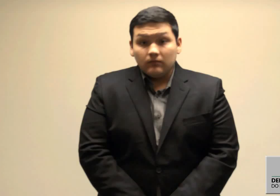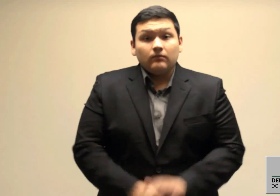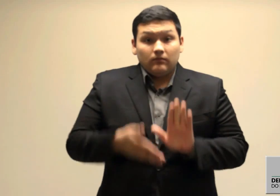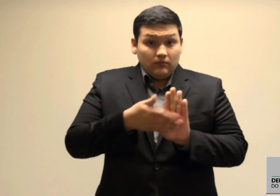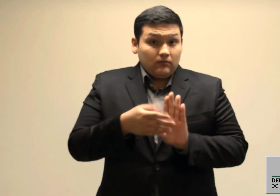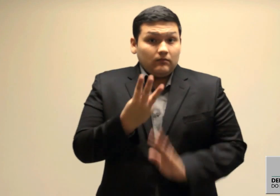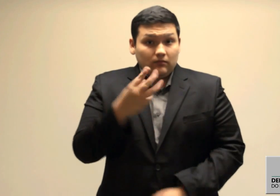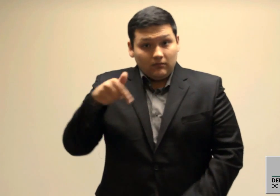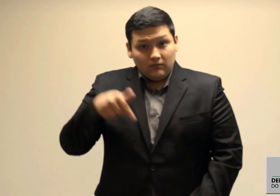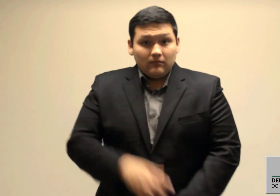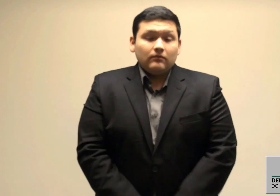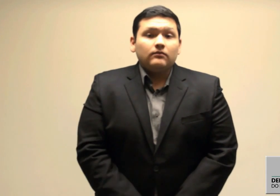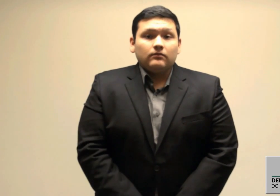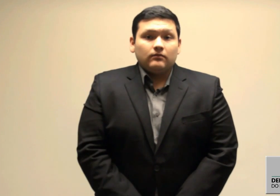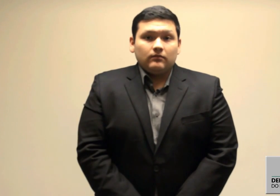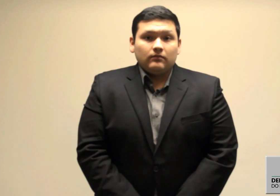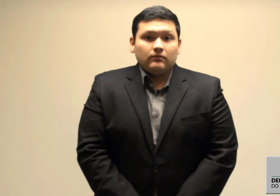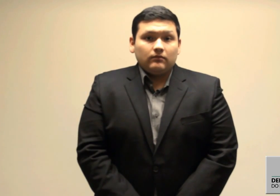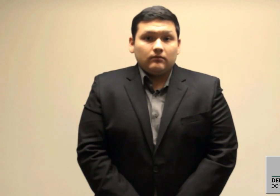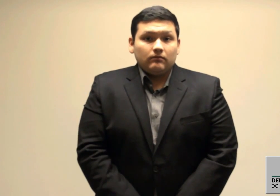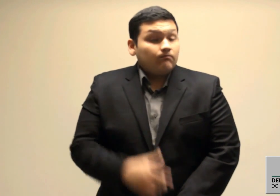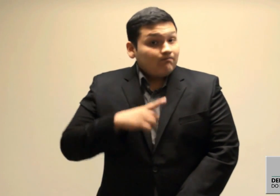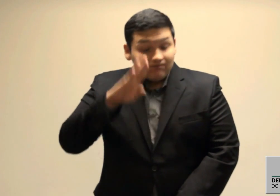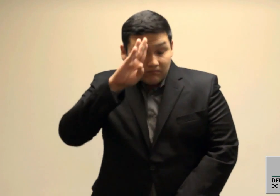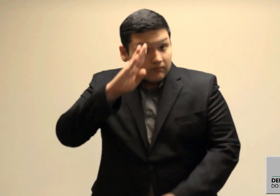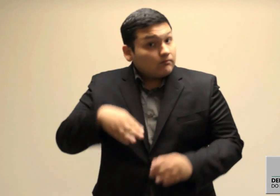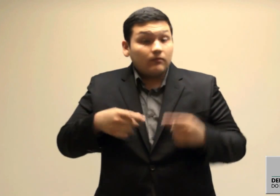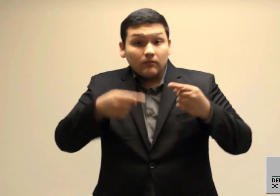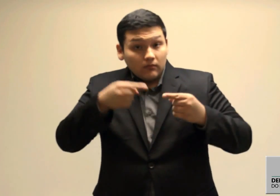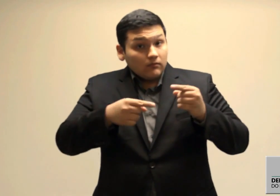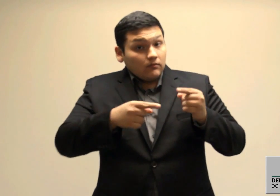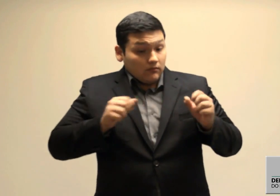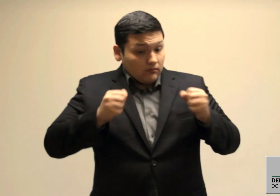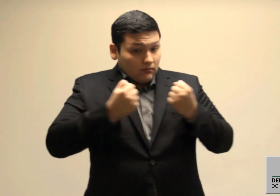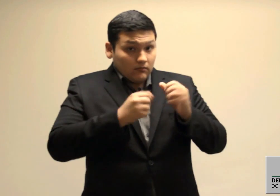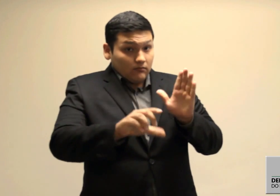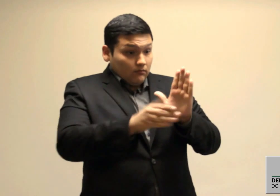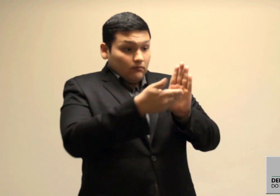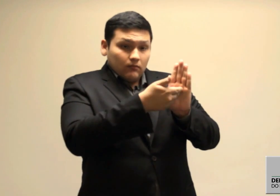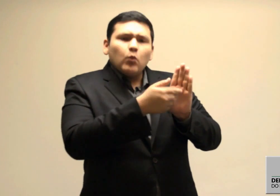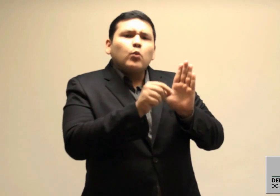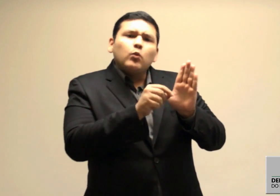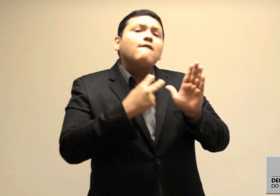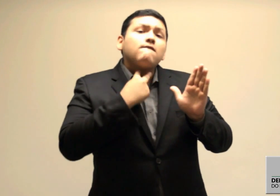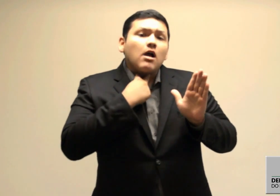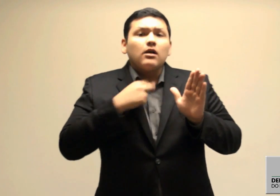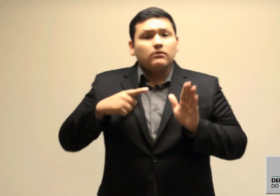após 67 estabelecer como política institucional da defensoria pública a destinação de vagas de